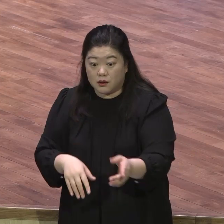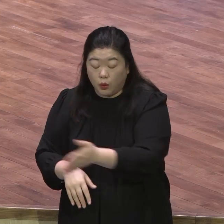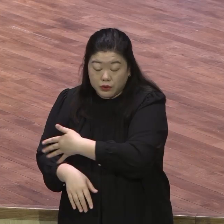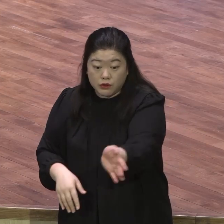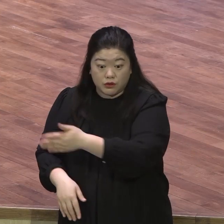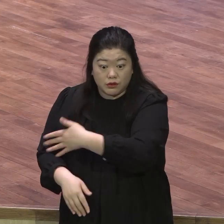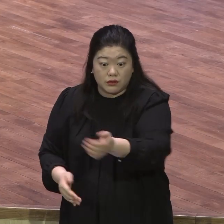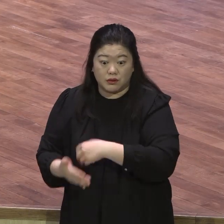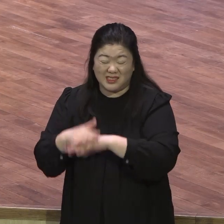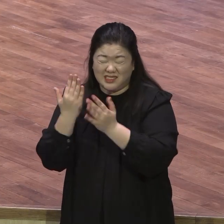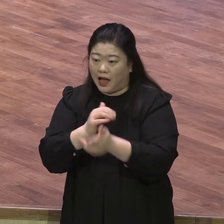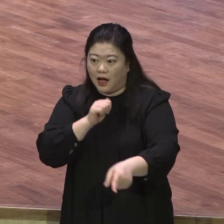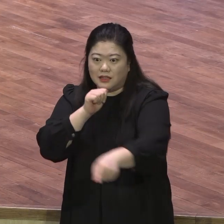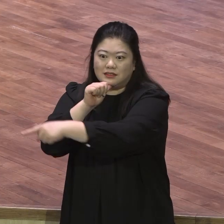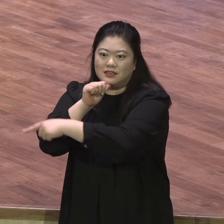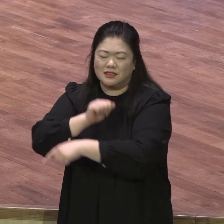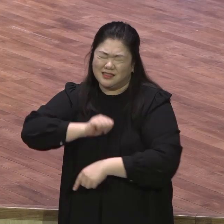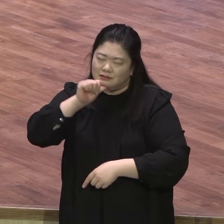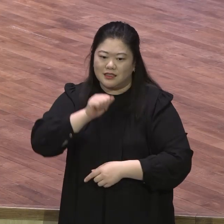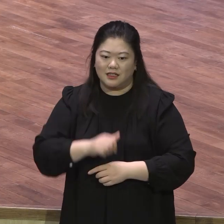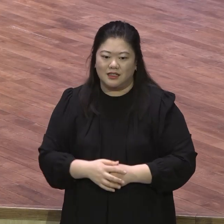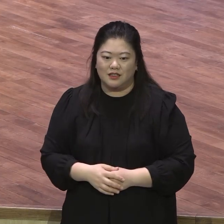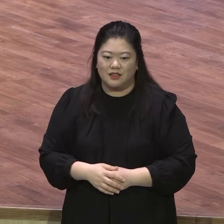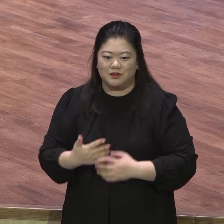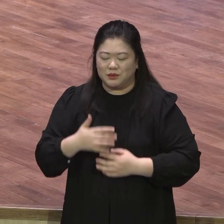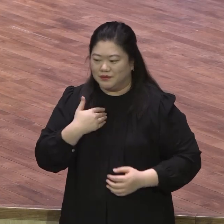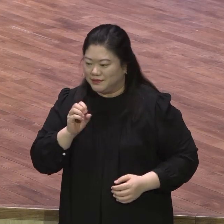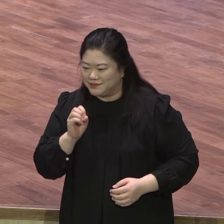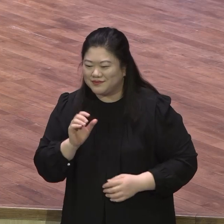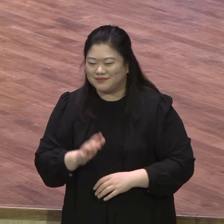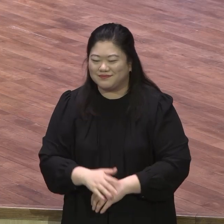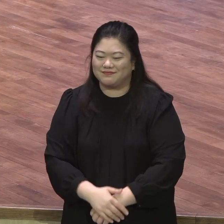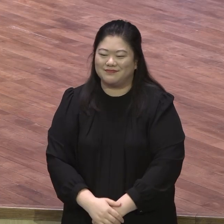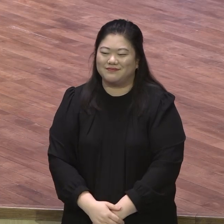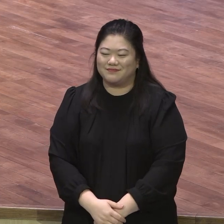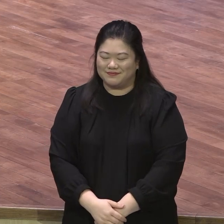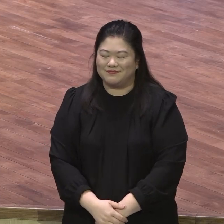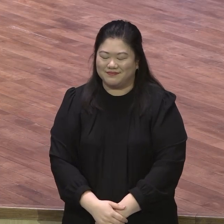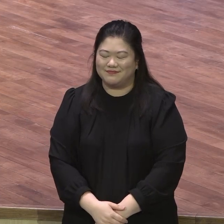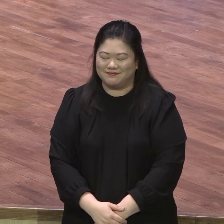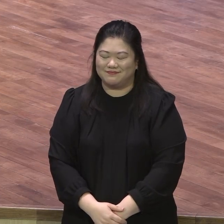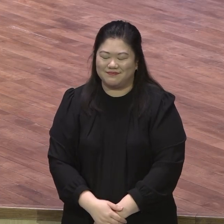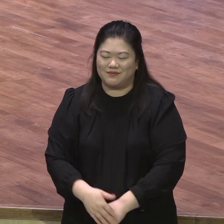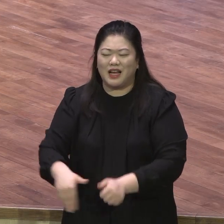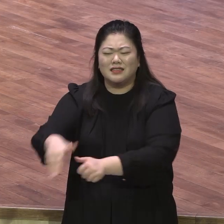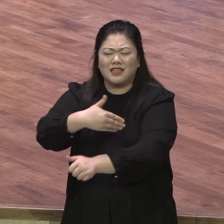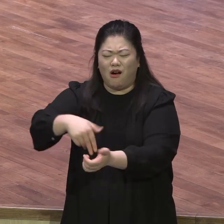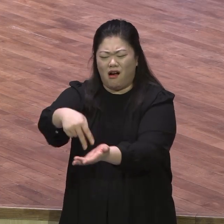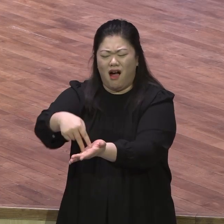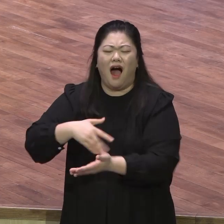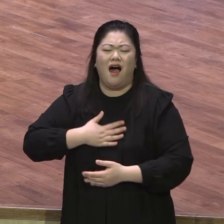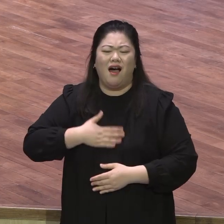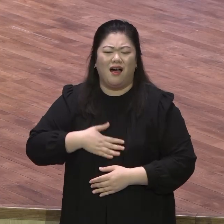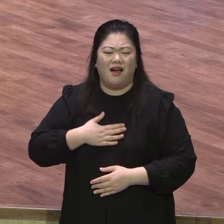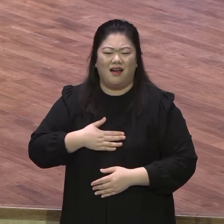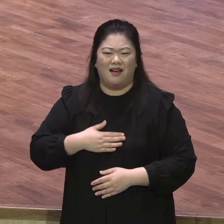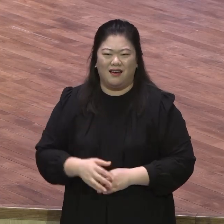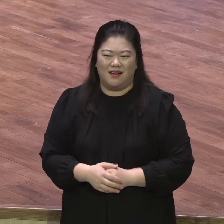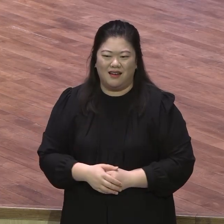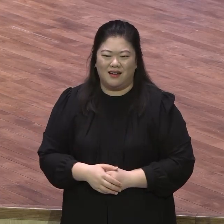박순희 목사님 관정지에 나왔잖아요 서계지고 집사 집사 우리 교회